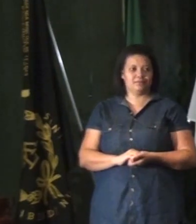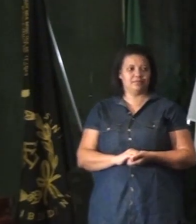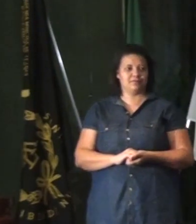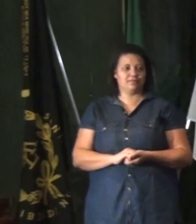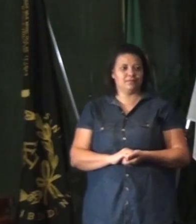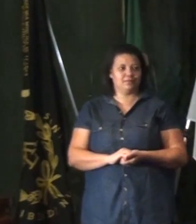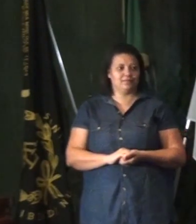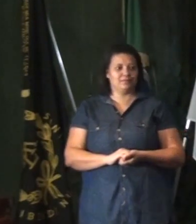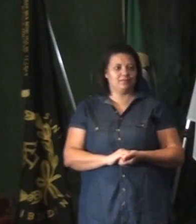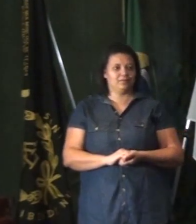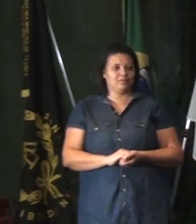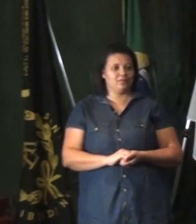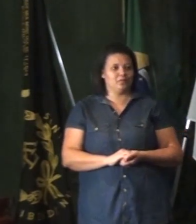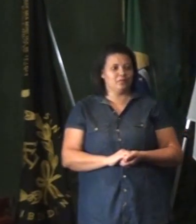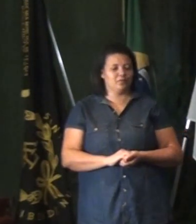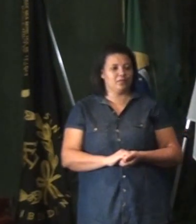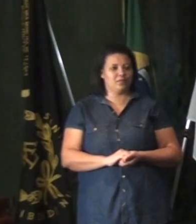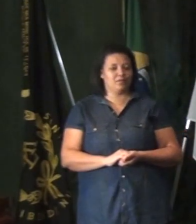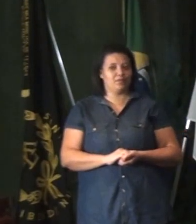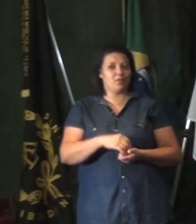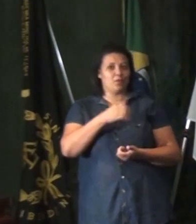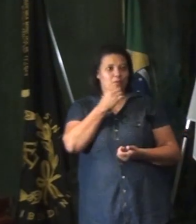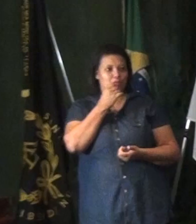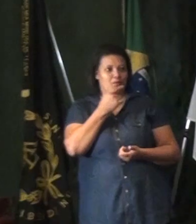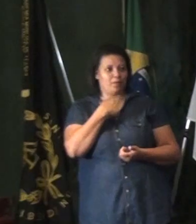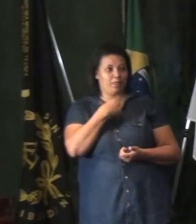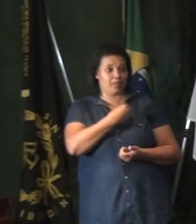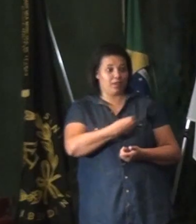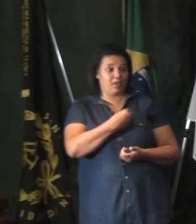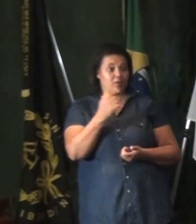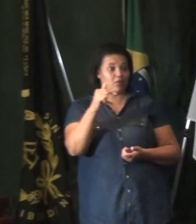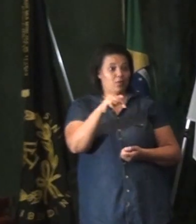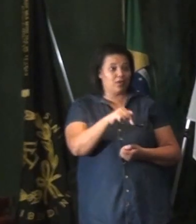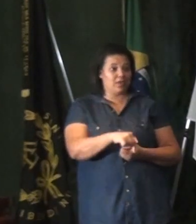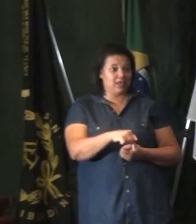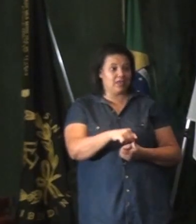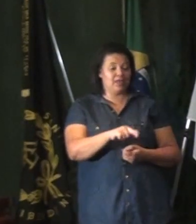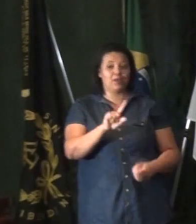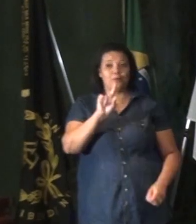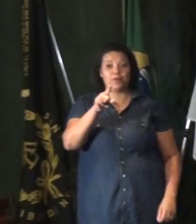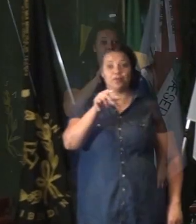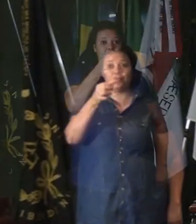Bem, eu queria colocar para você o seguinte. Eu estou aqui porque em